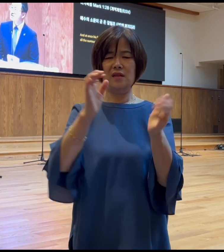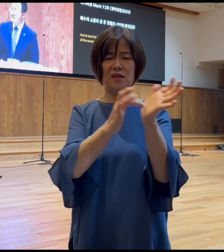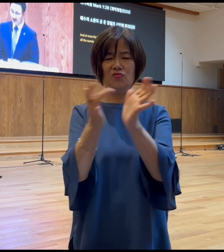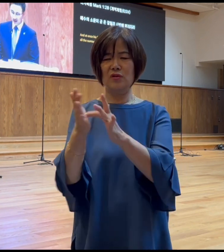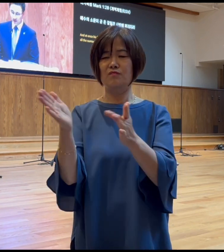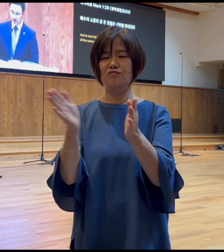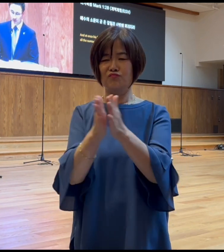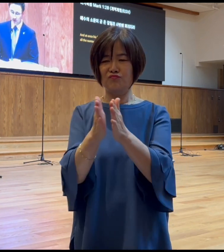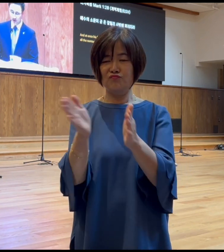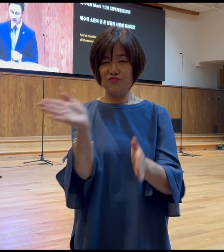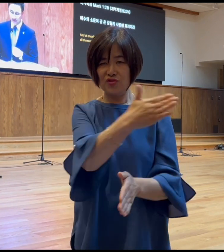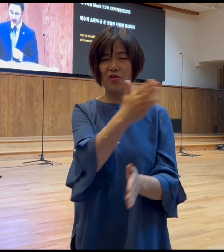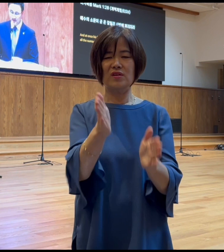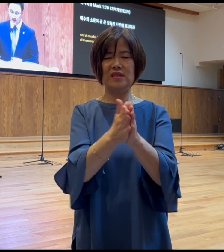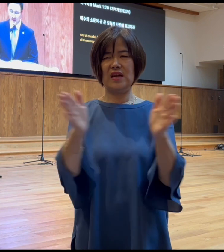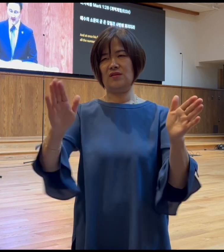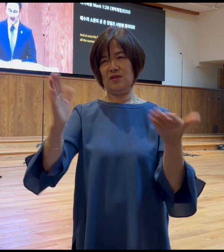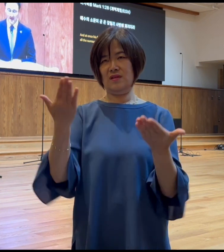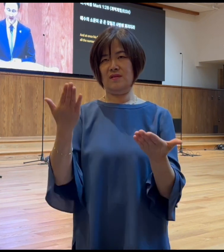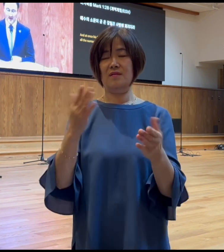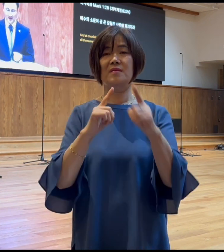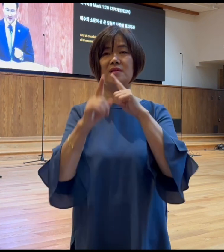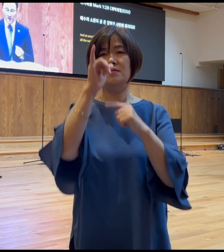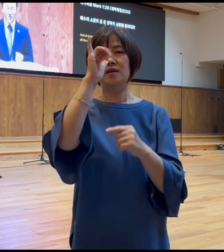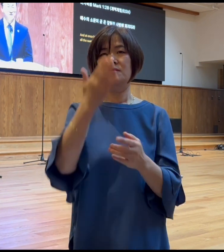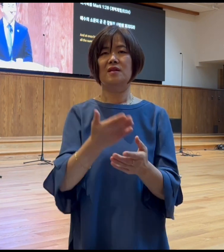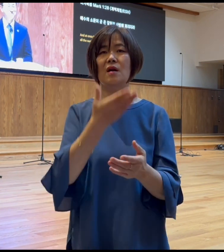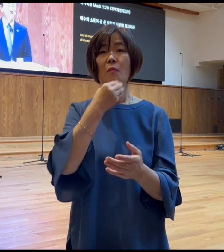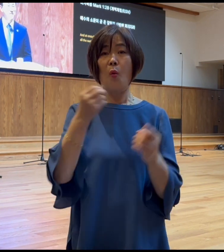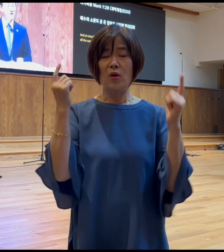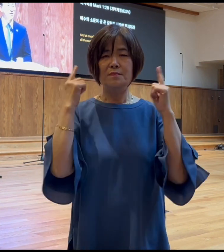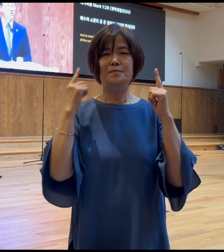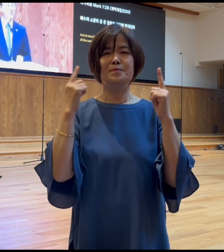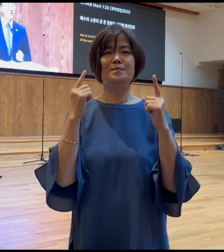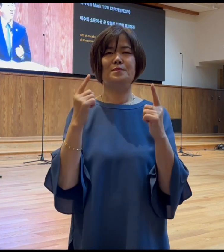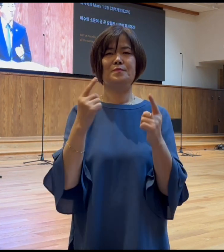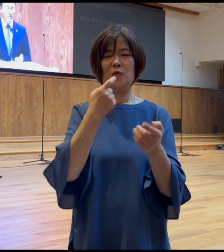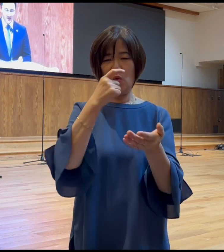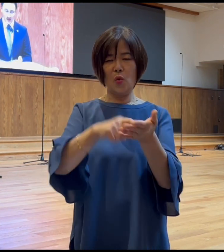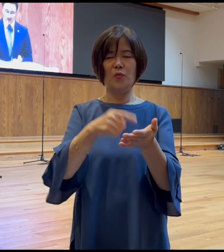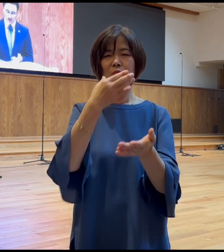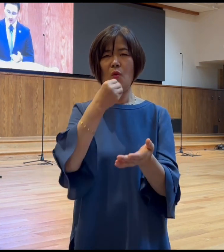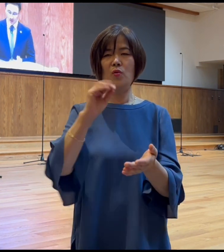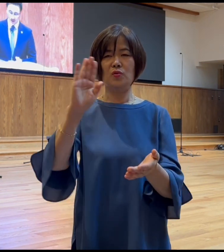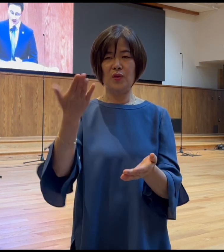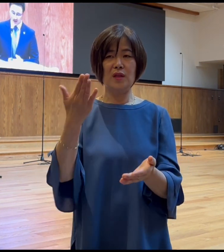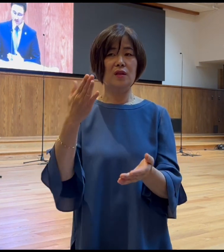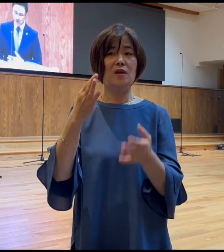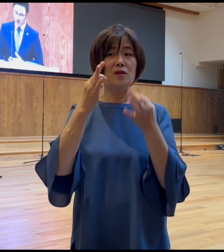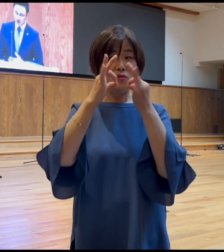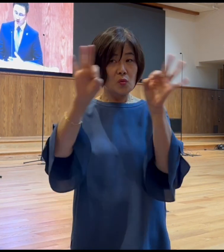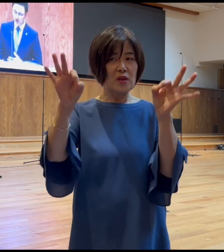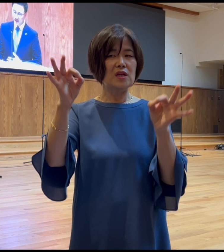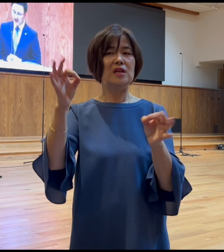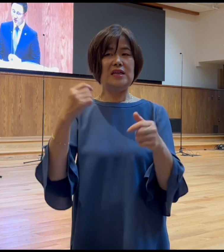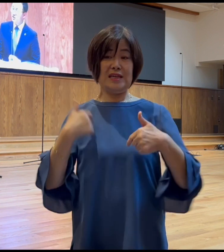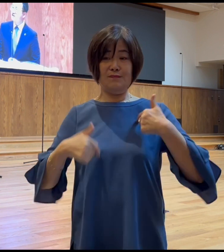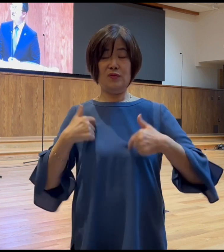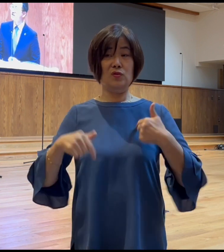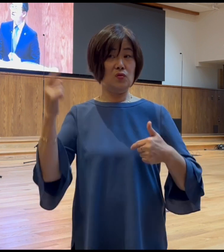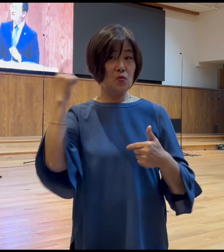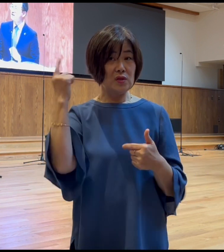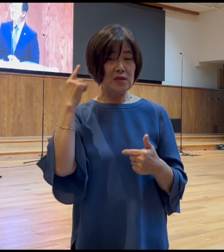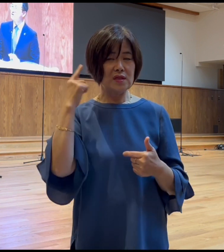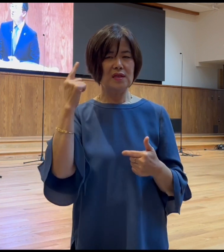예수님으로부터 시작된다라고 말씀합니다. 복음, 곧 복된 소리이자 기쁜 소식으로 불리는 그